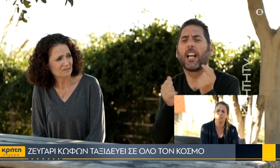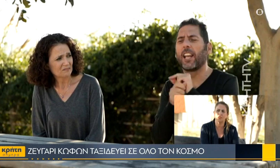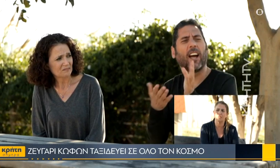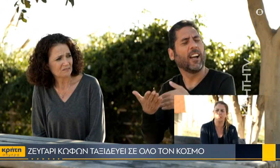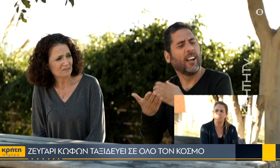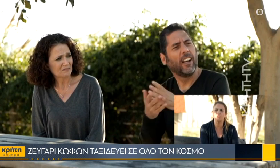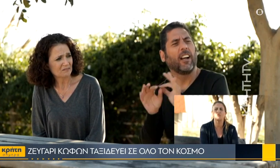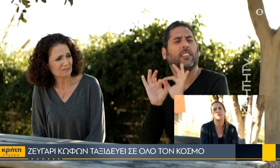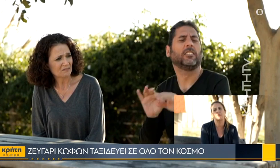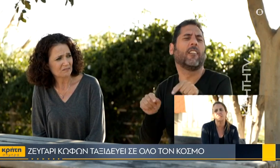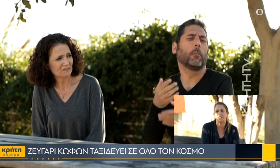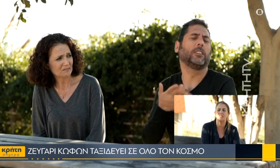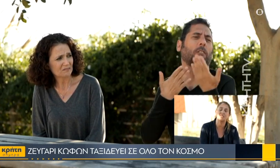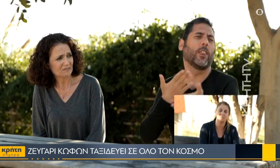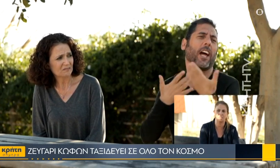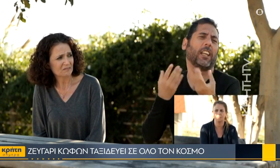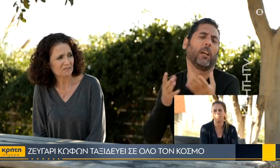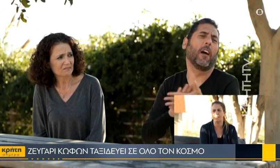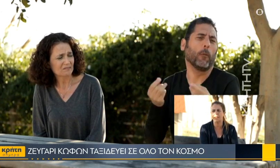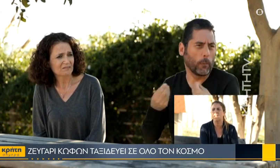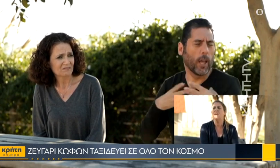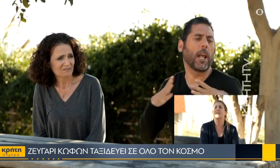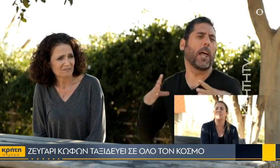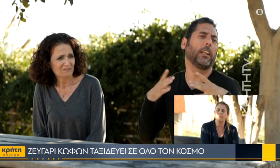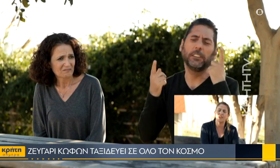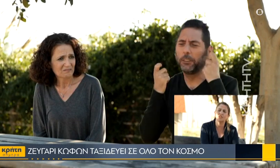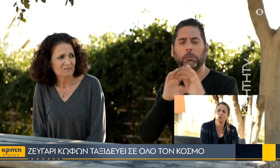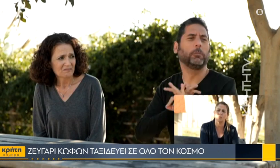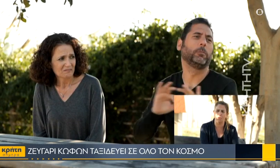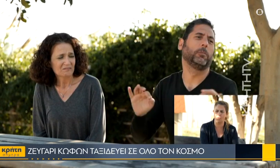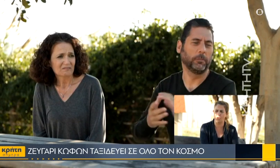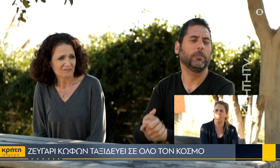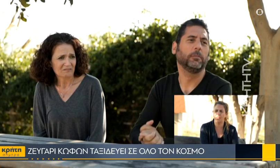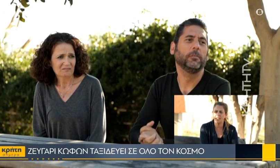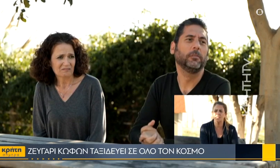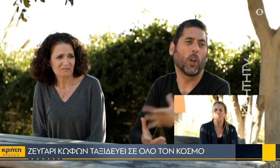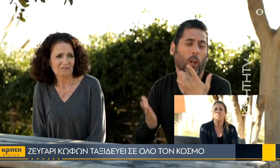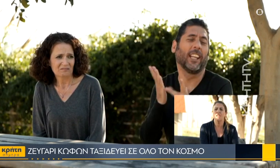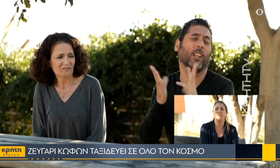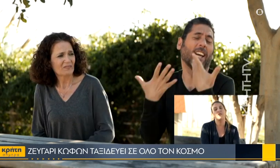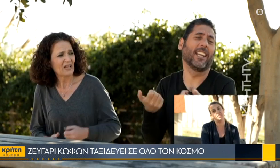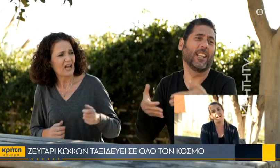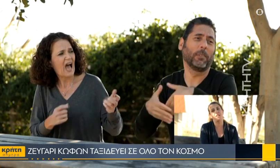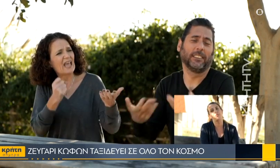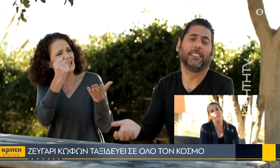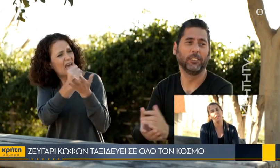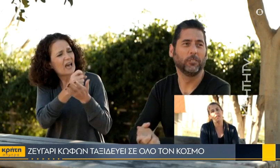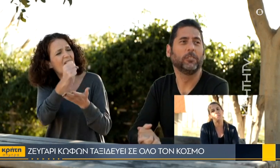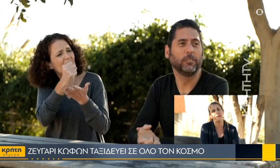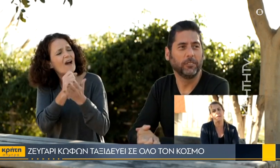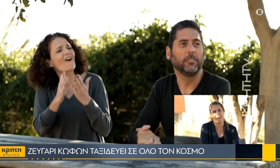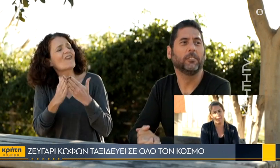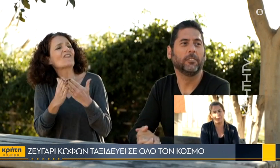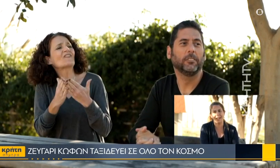κανείς δηλαδή στο διαδίκτυο όταν αποφασίσεις ή σκέφτεσαι που θες να πας και λαμβάνεις ό,τι πληροφορία θες. Φυσικά οι